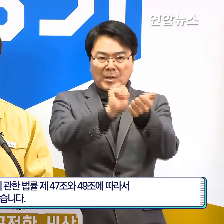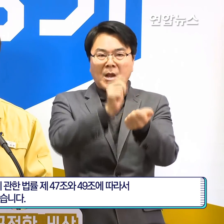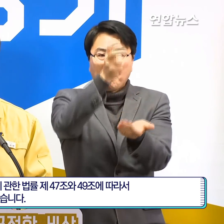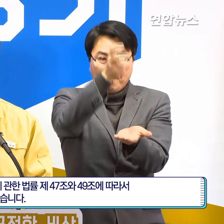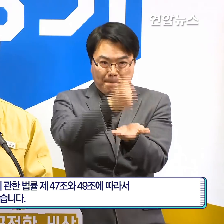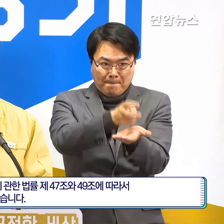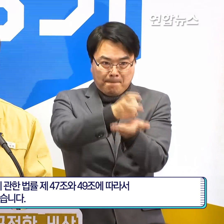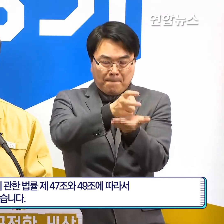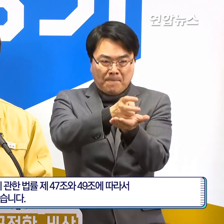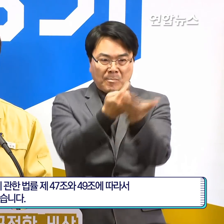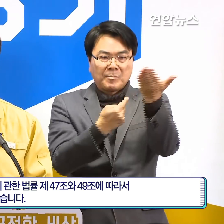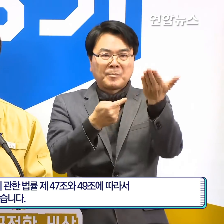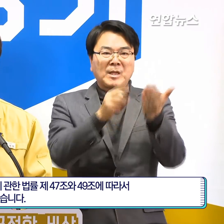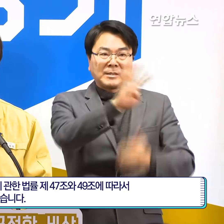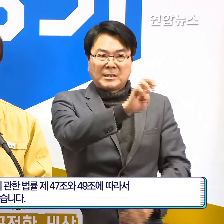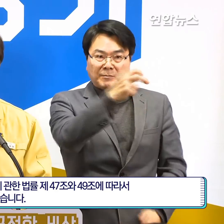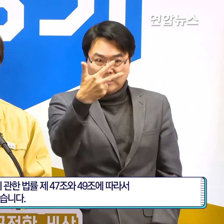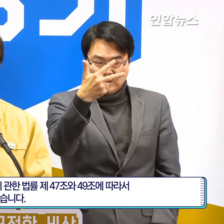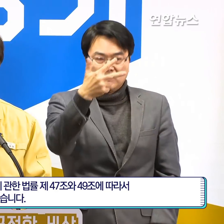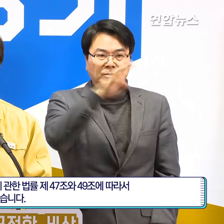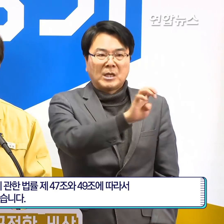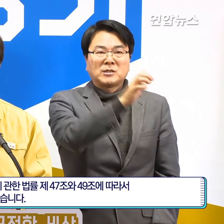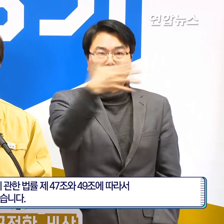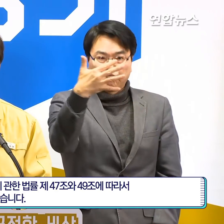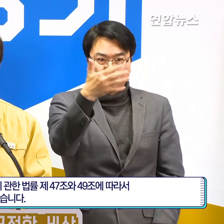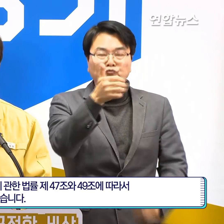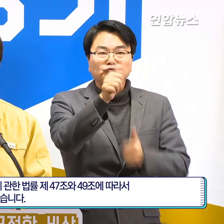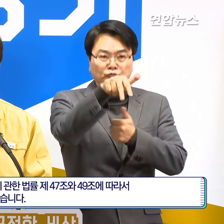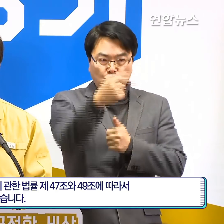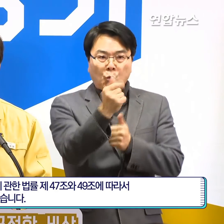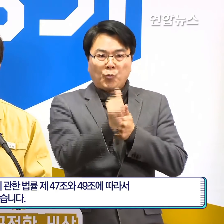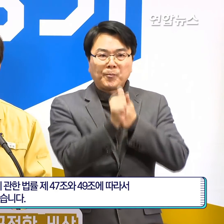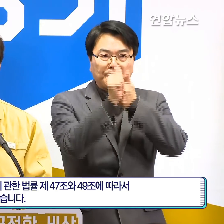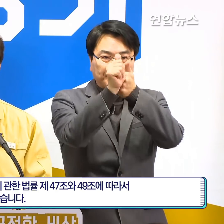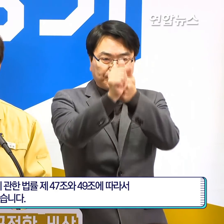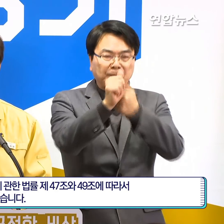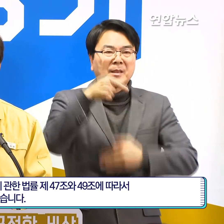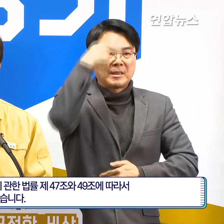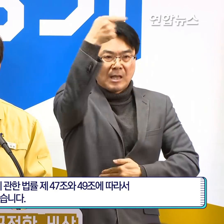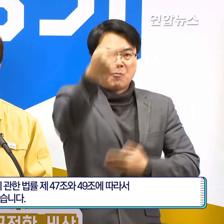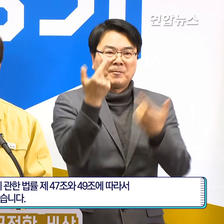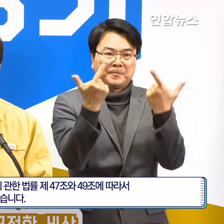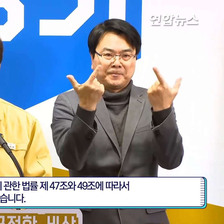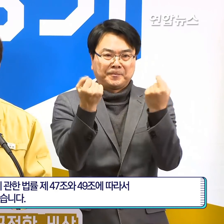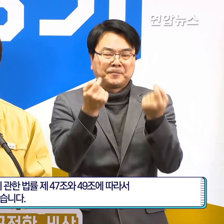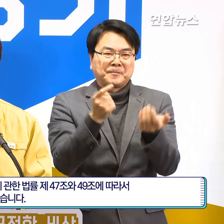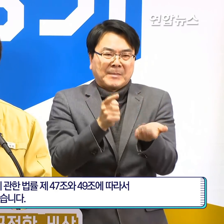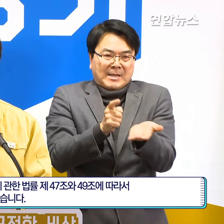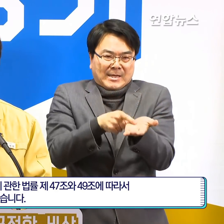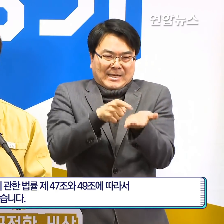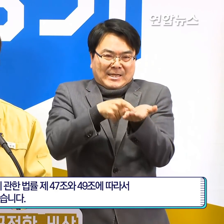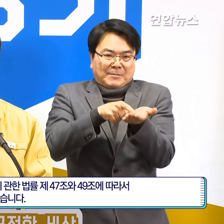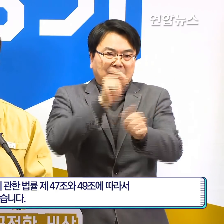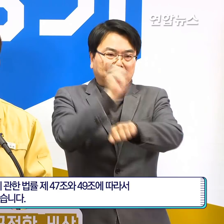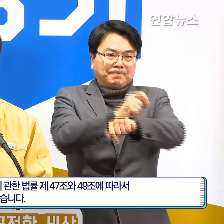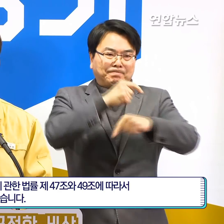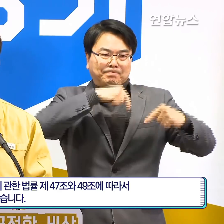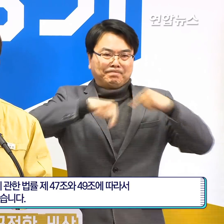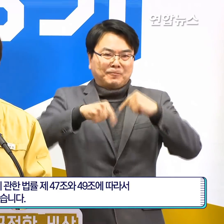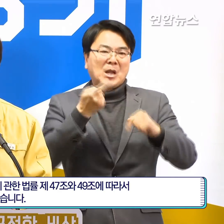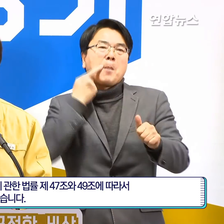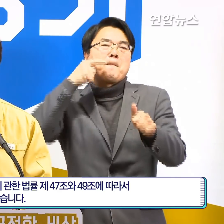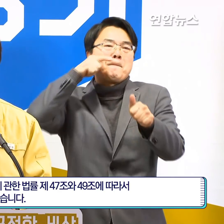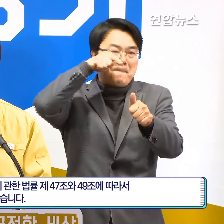법률 제47조와 49조에 따라서 다음과 같이 긴급하게 행정명령을